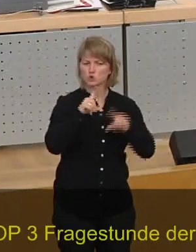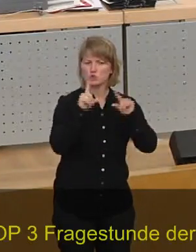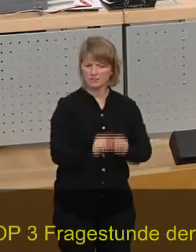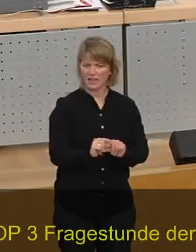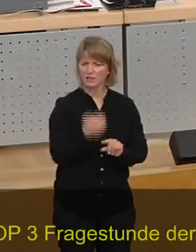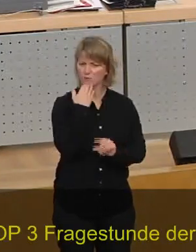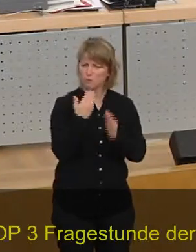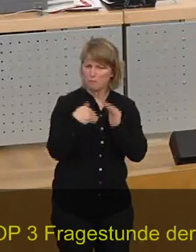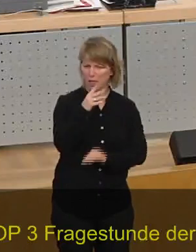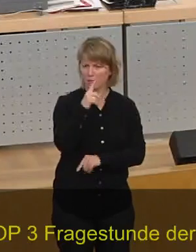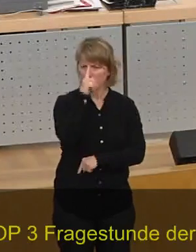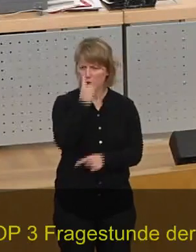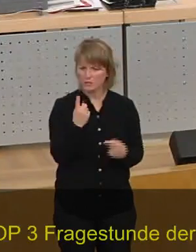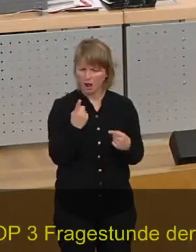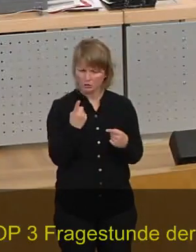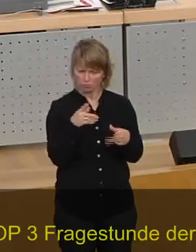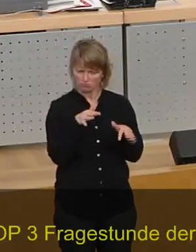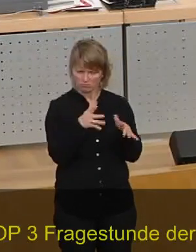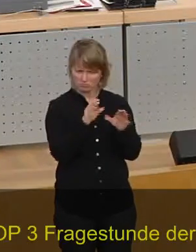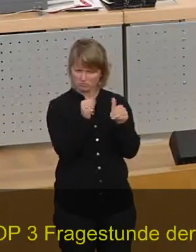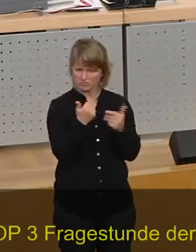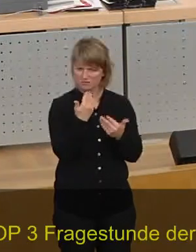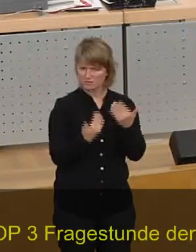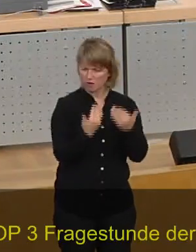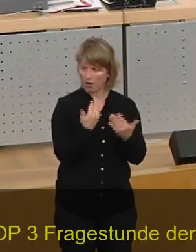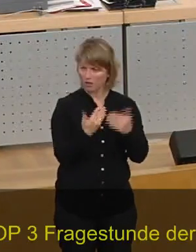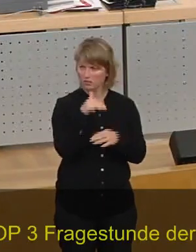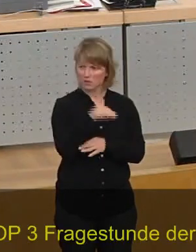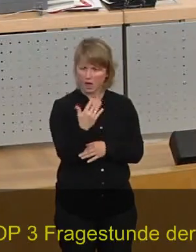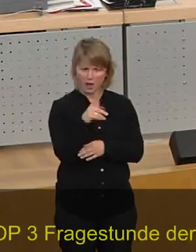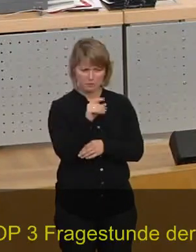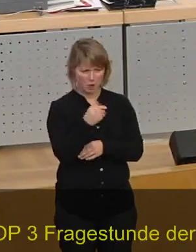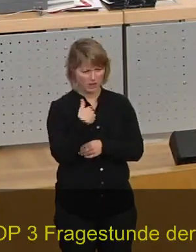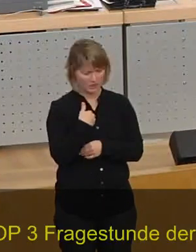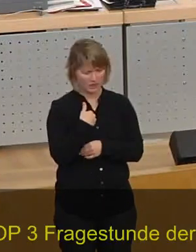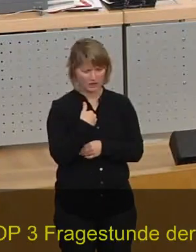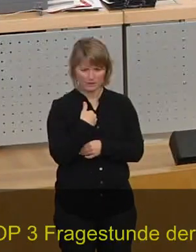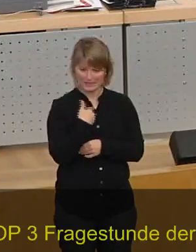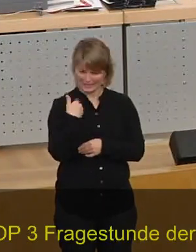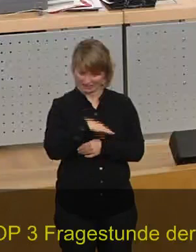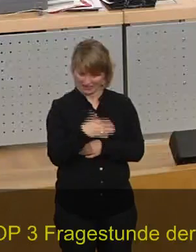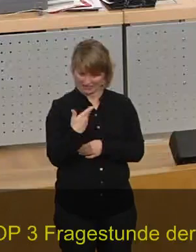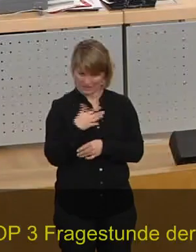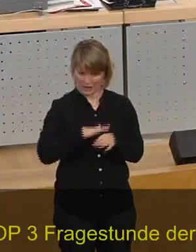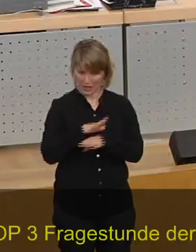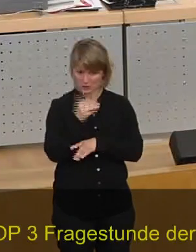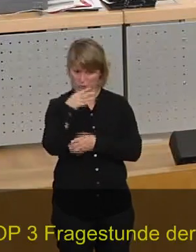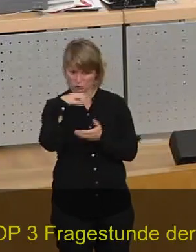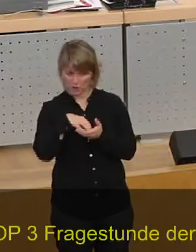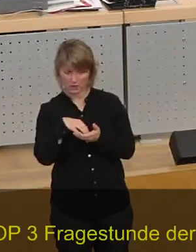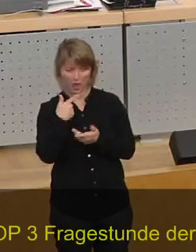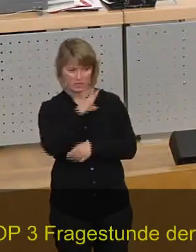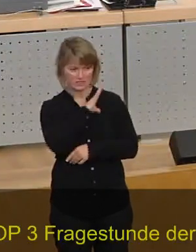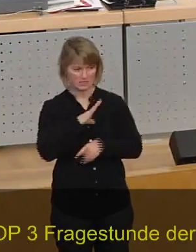in Dresden. Das heißt, in irgendeiner Form, in welcher Form ist die Landeshauptstadt Dresden an den Freistaat herangetreten und hat diesen